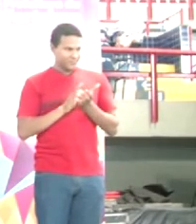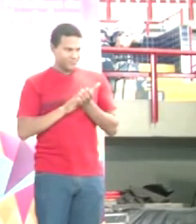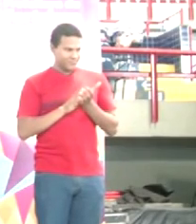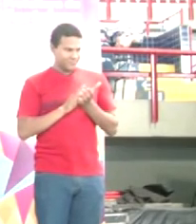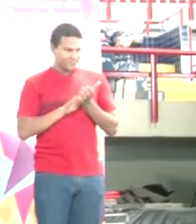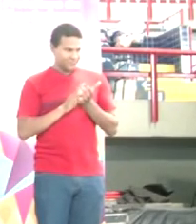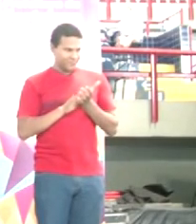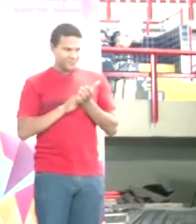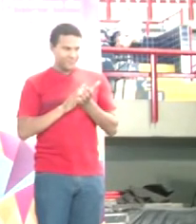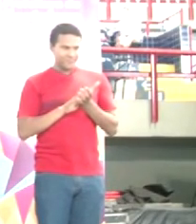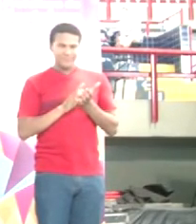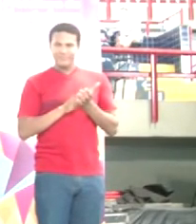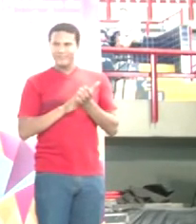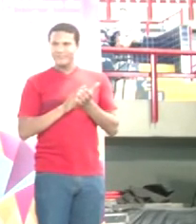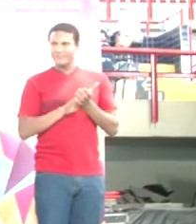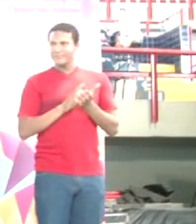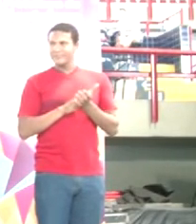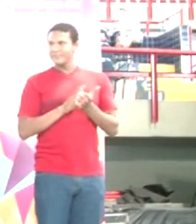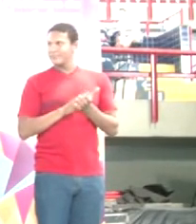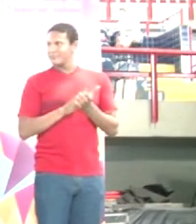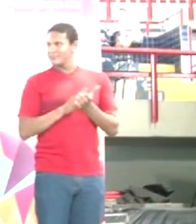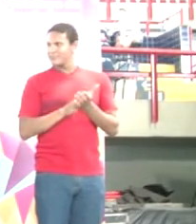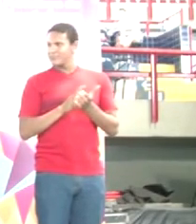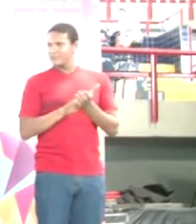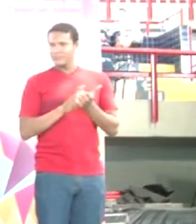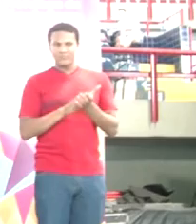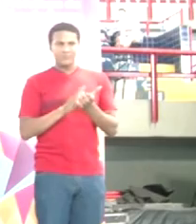E aí, faça isso também, tá?